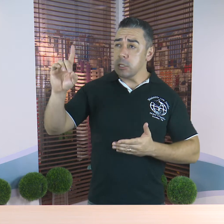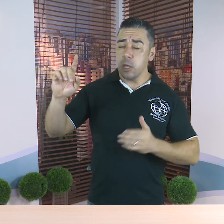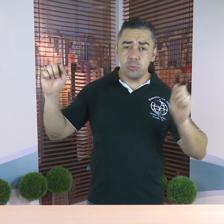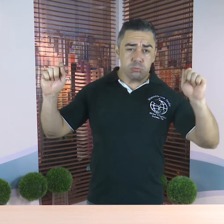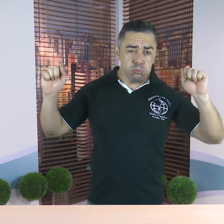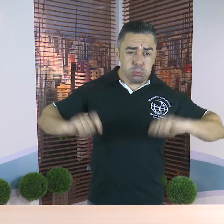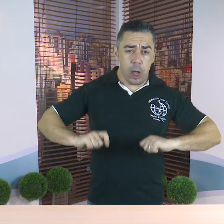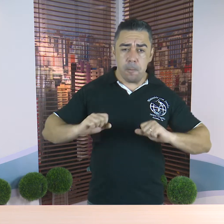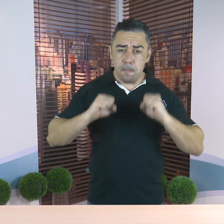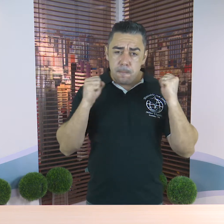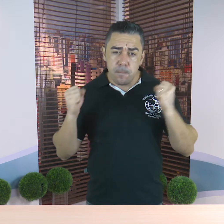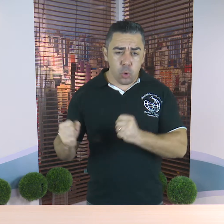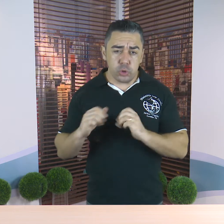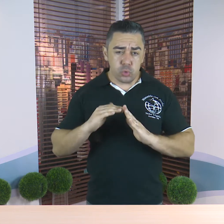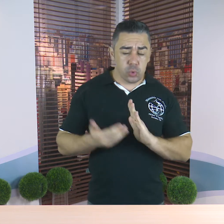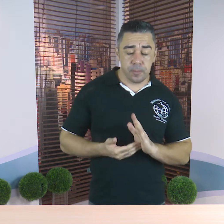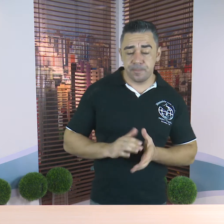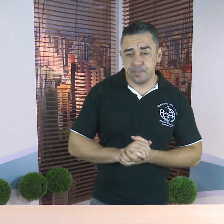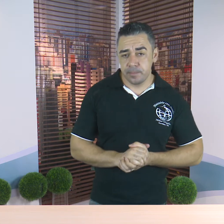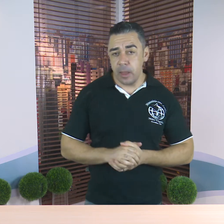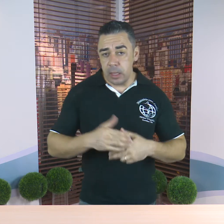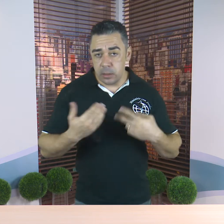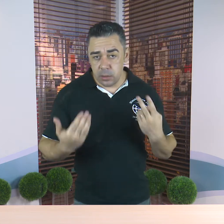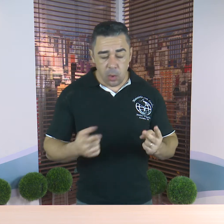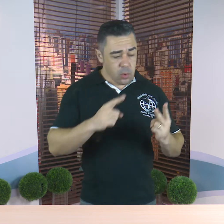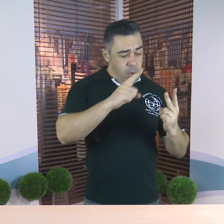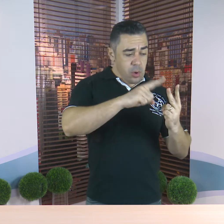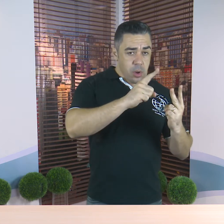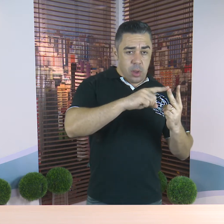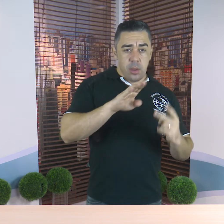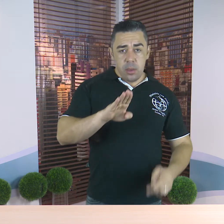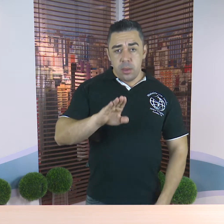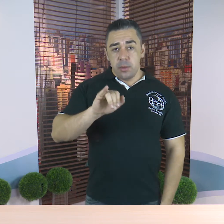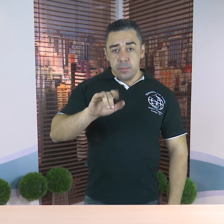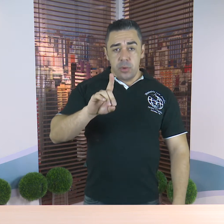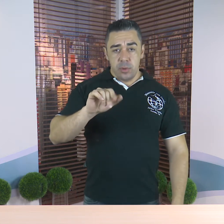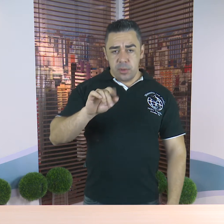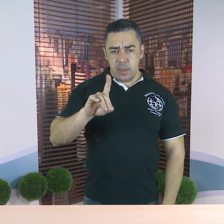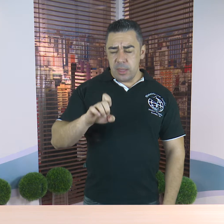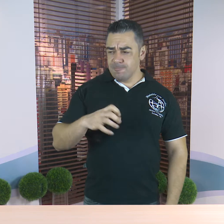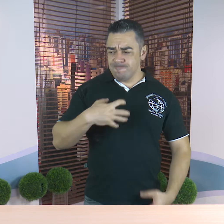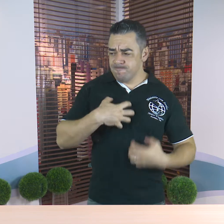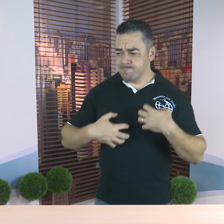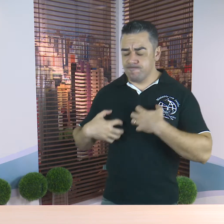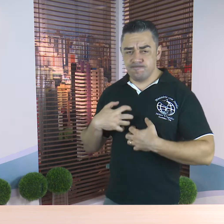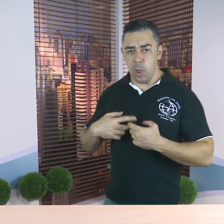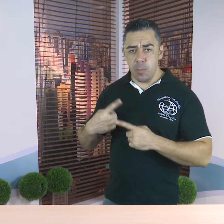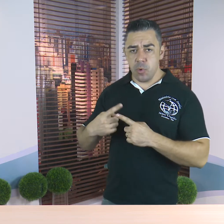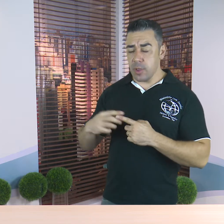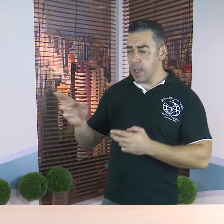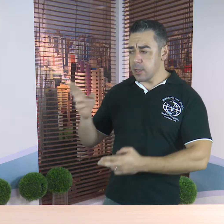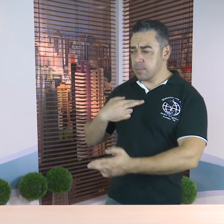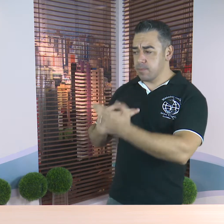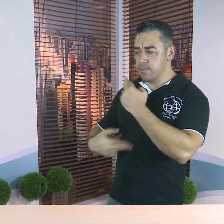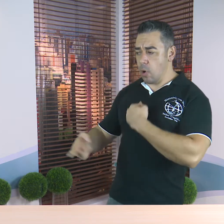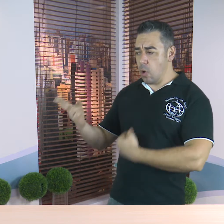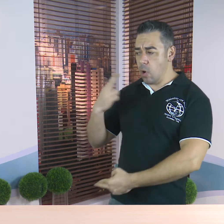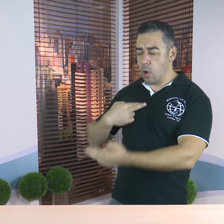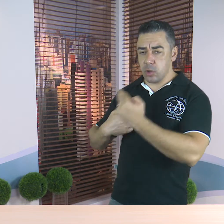divina. Bildade está incomodado com as falas de Jó. Isso fica claro quando ele afirma no versículo 3 do